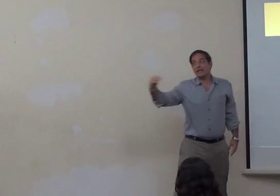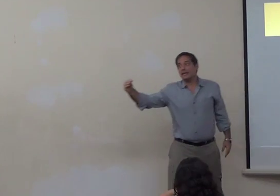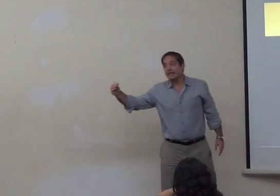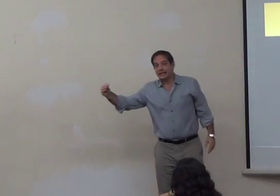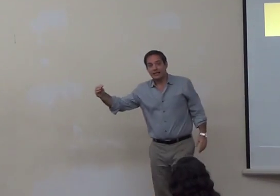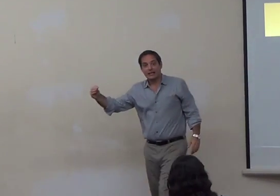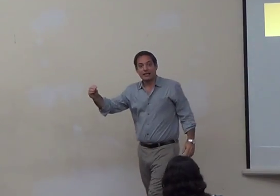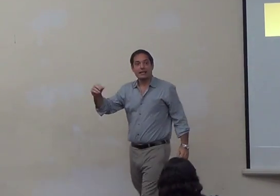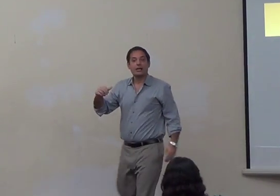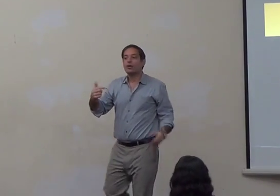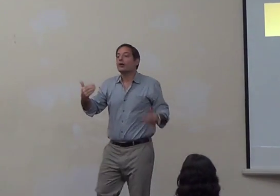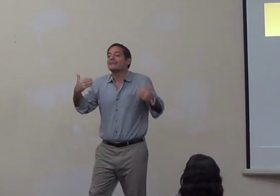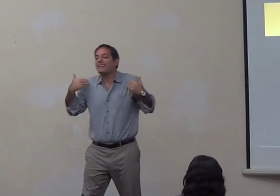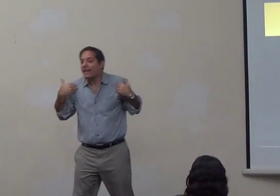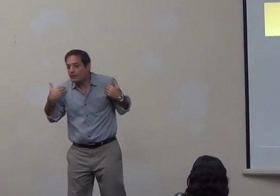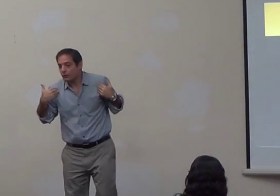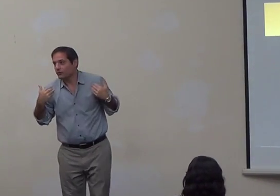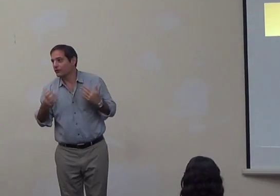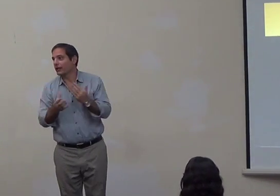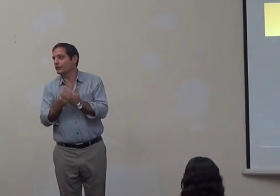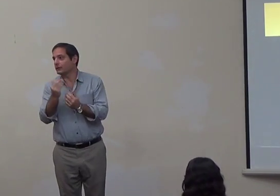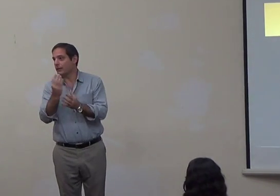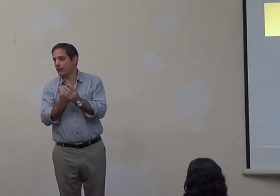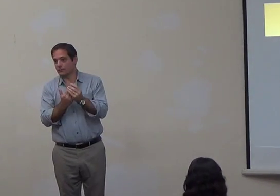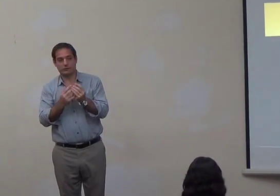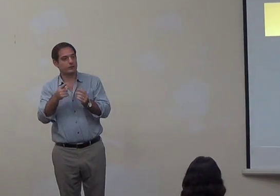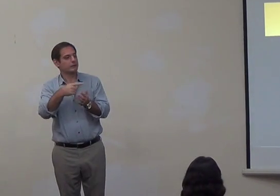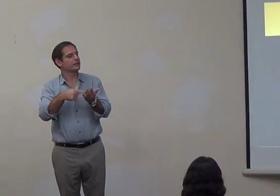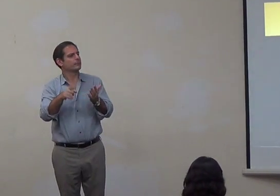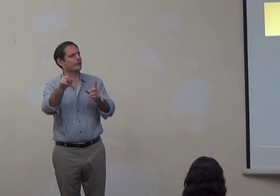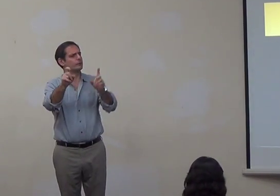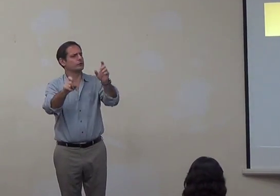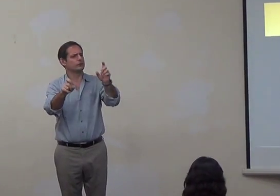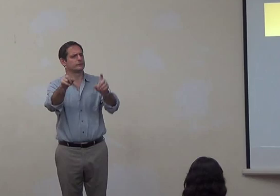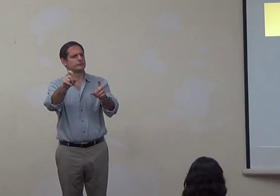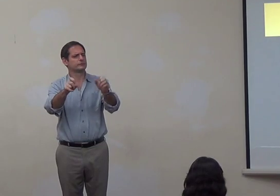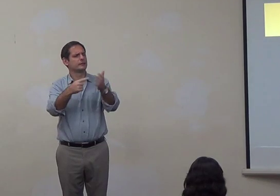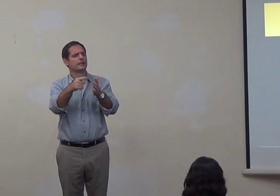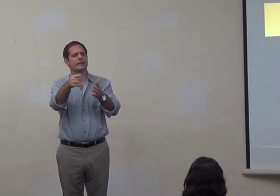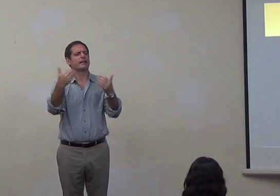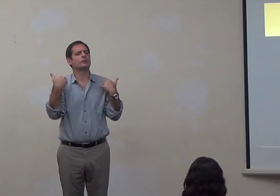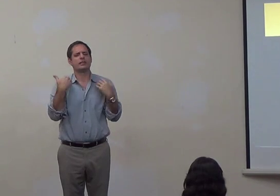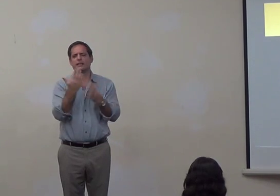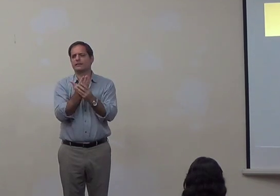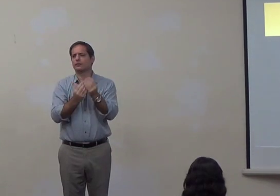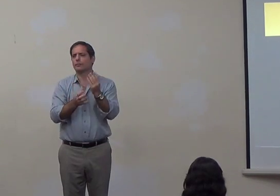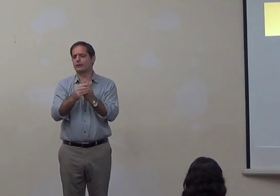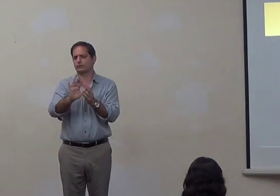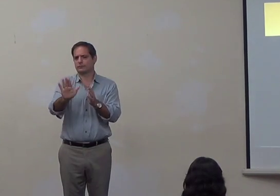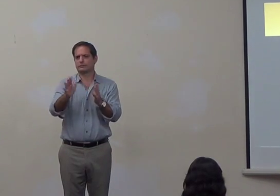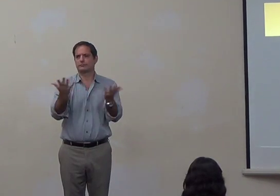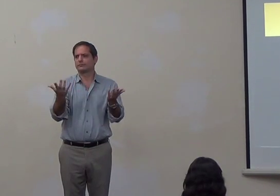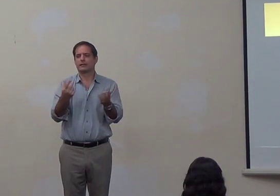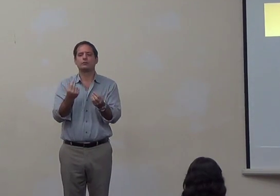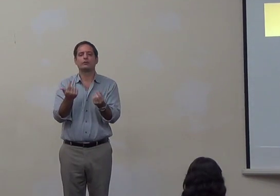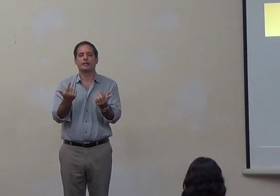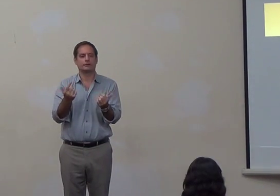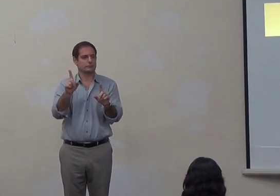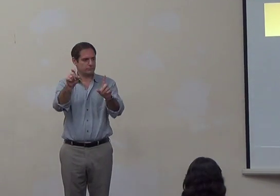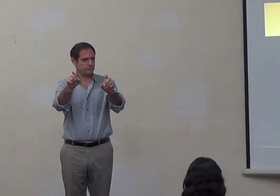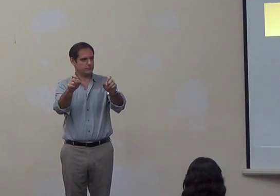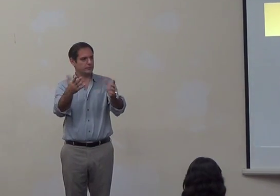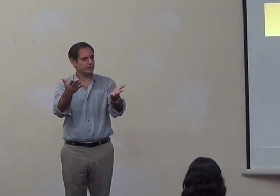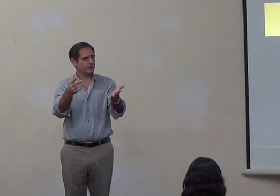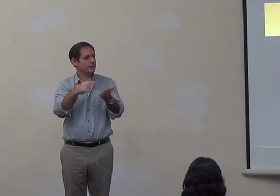y lo que tenemos en nuestras manos. Pregunta. ¿Qué tú tienes en tus manos? ¿Qué tú